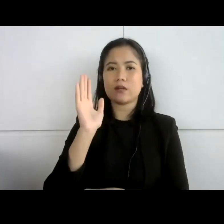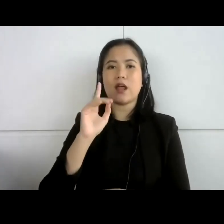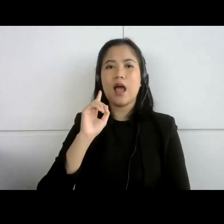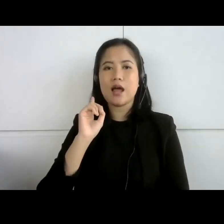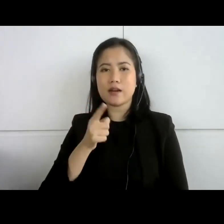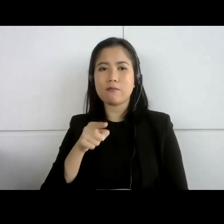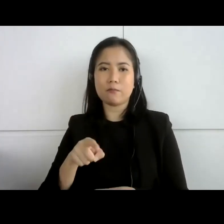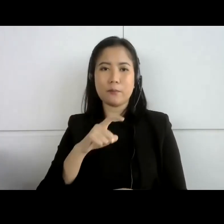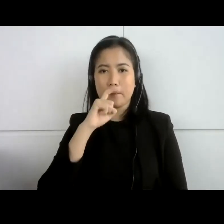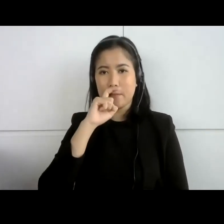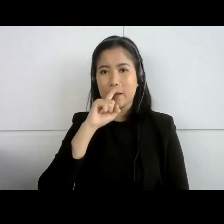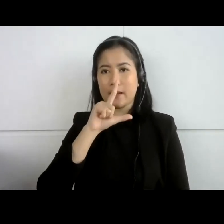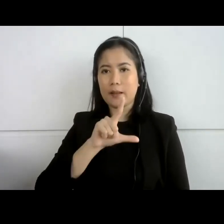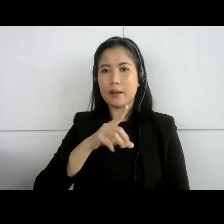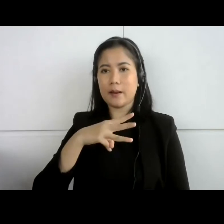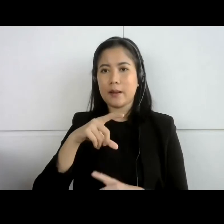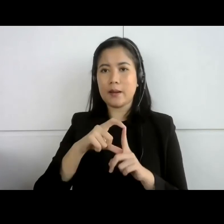Kabupaten Sumba Tengah, NTT,